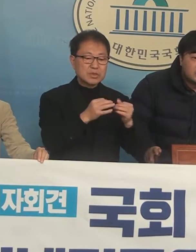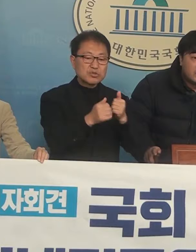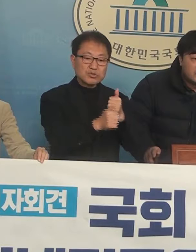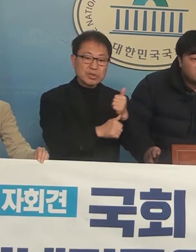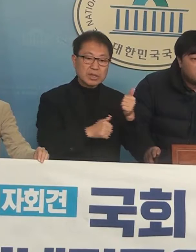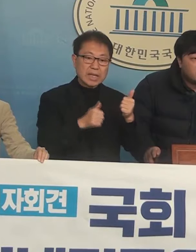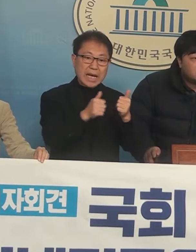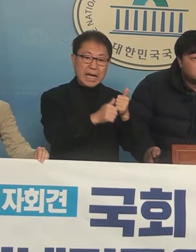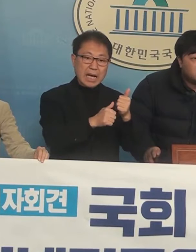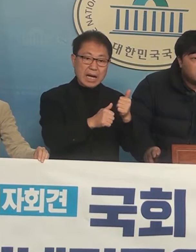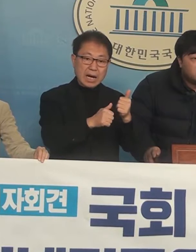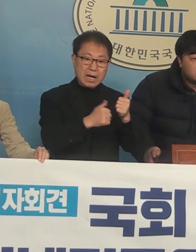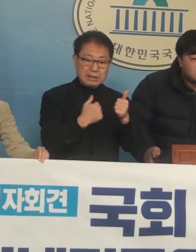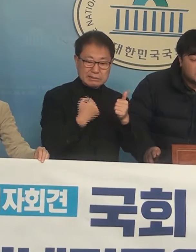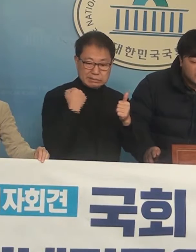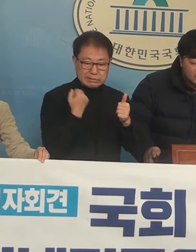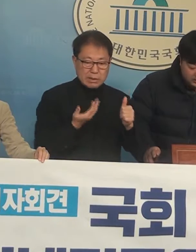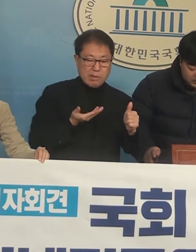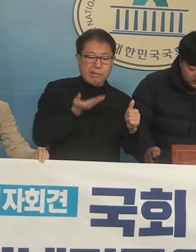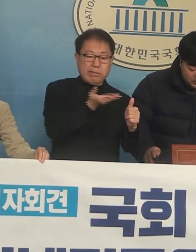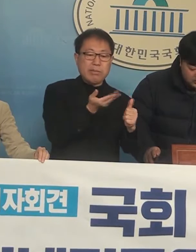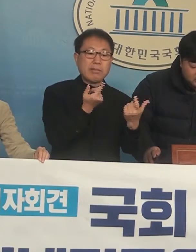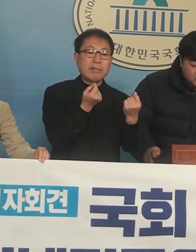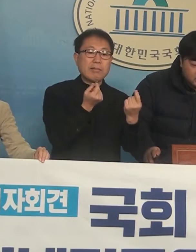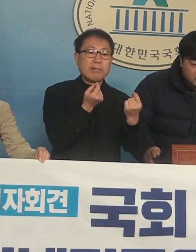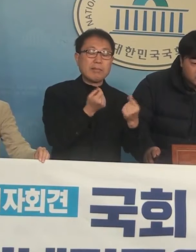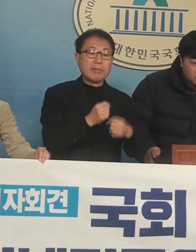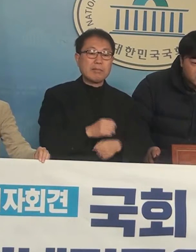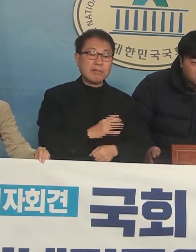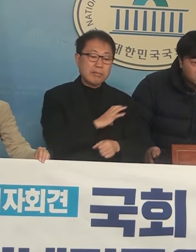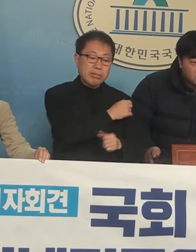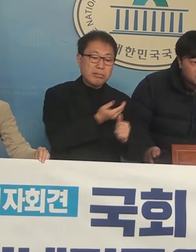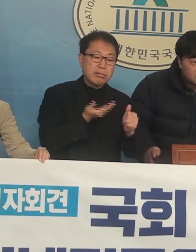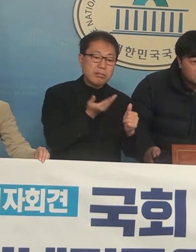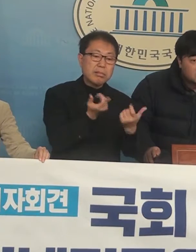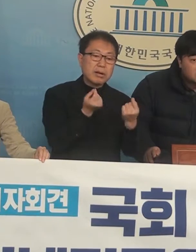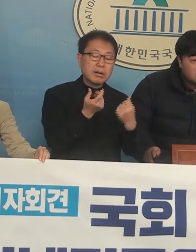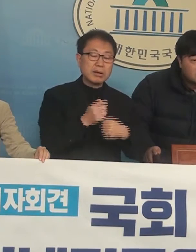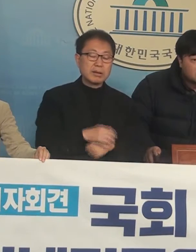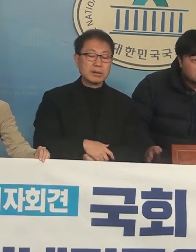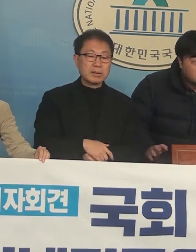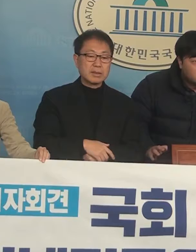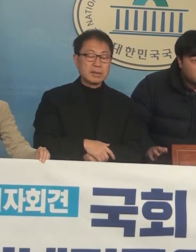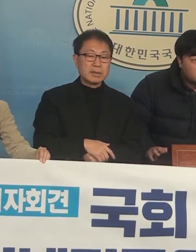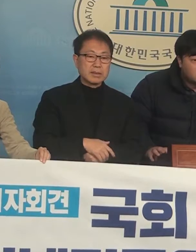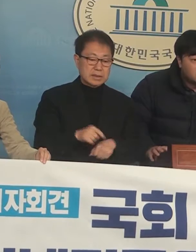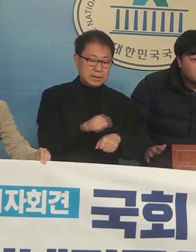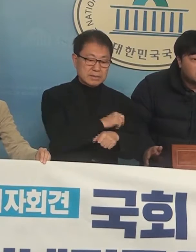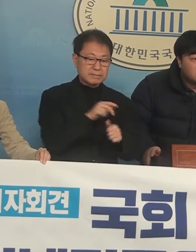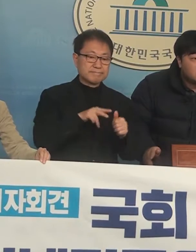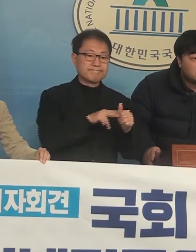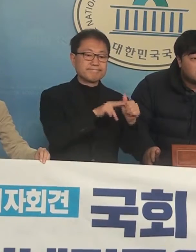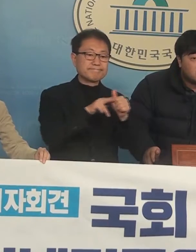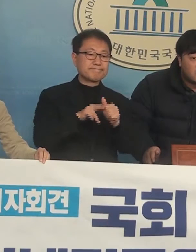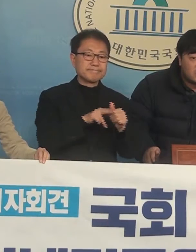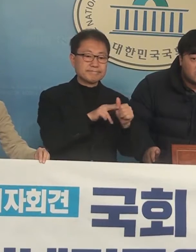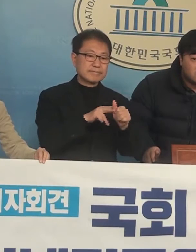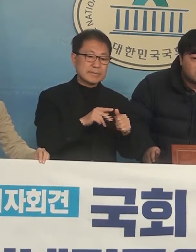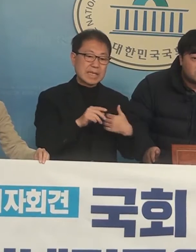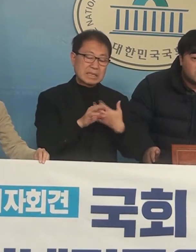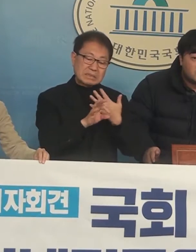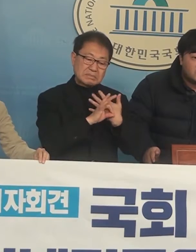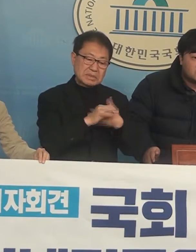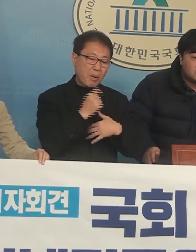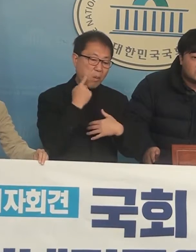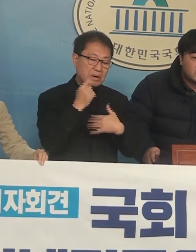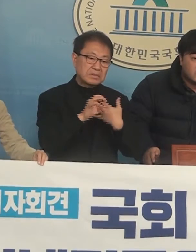금융위원회에게 막대한 권한을 부여하고 있습니다. 특히 금융위원회는 특정 정보를